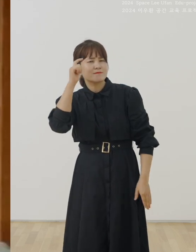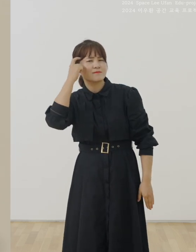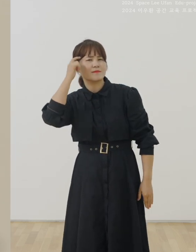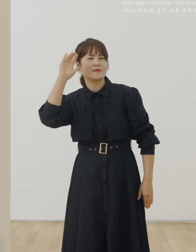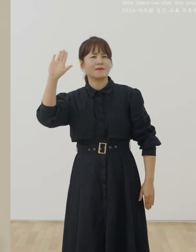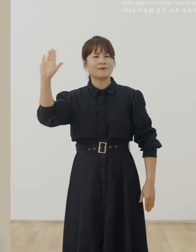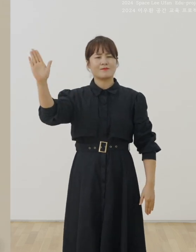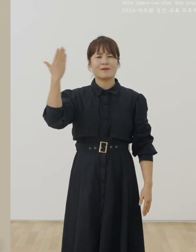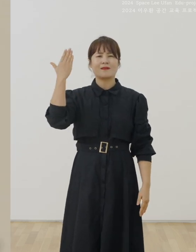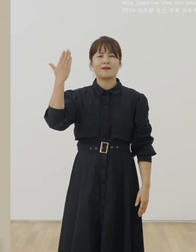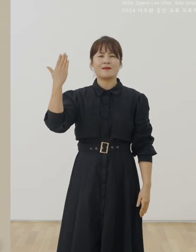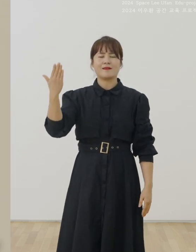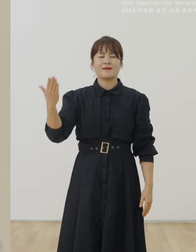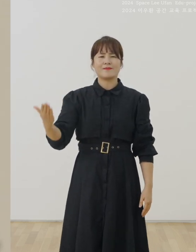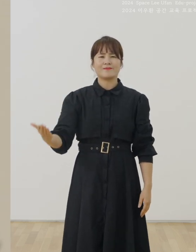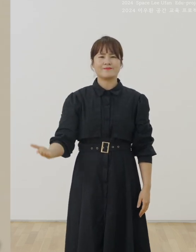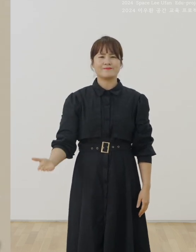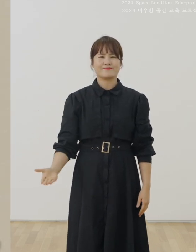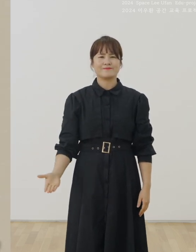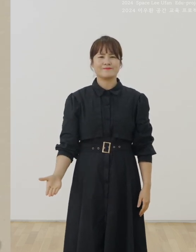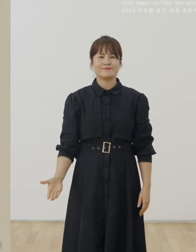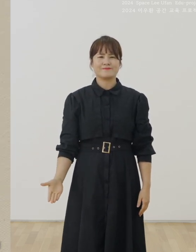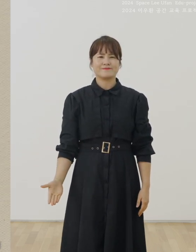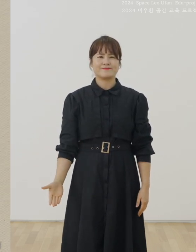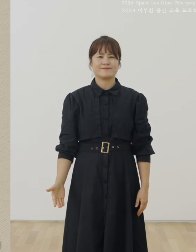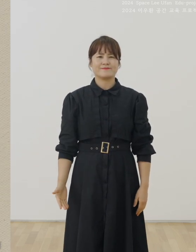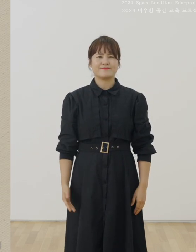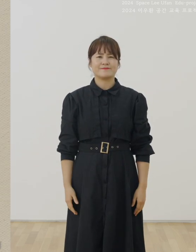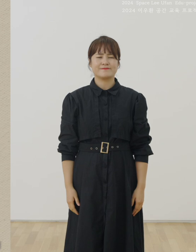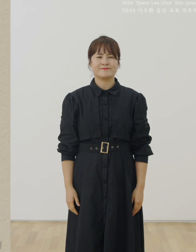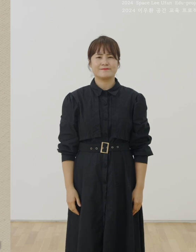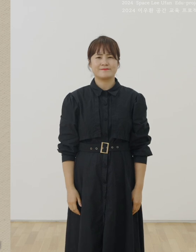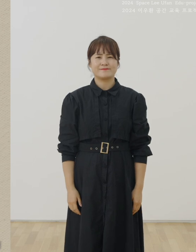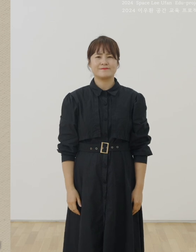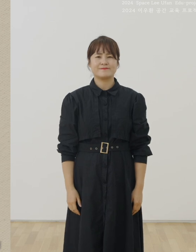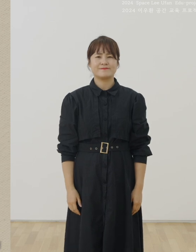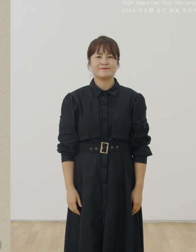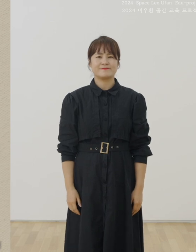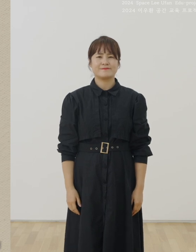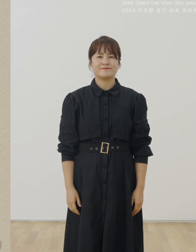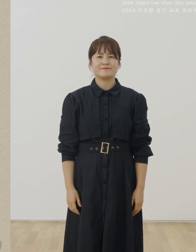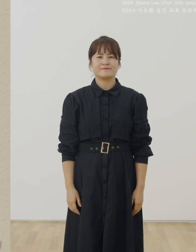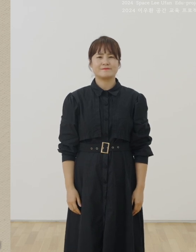아니라 그림을 느끼게 하는 것 전체를 그림이라 한다, 이렇게 생각하면 돼요.